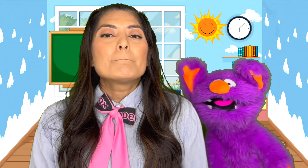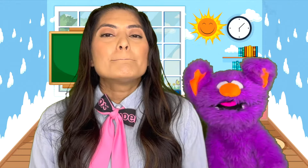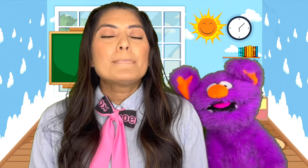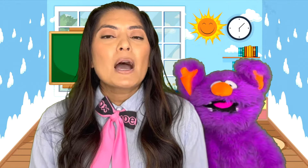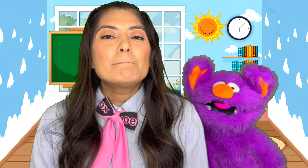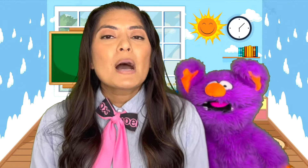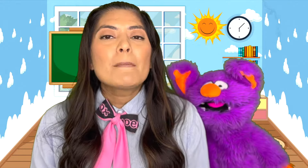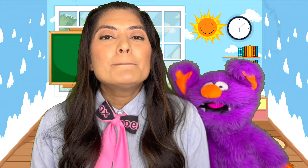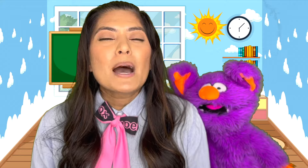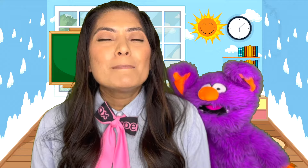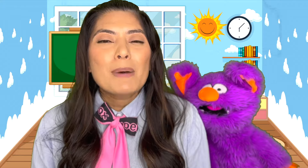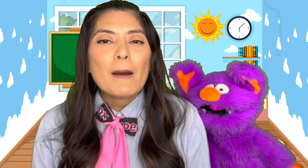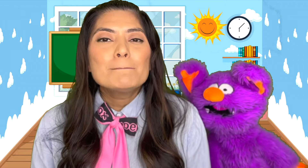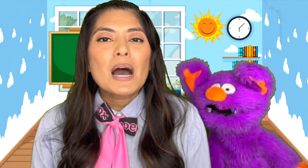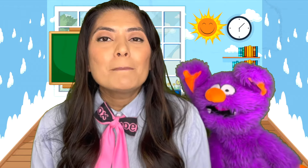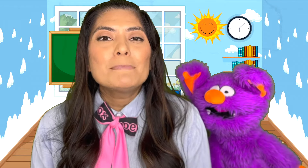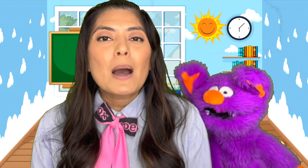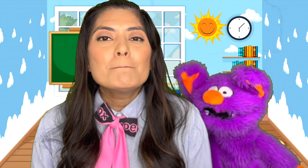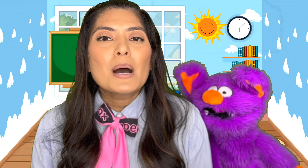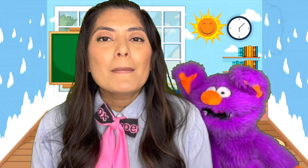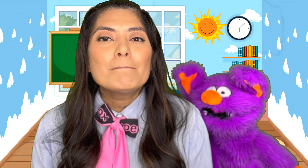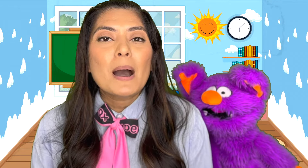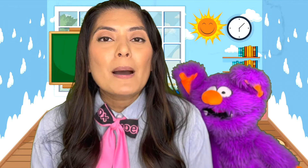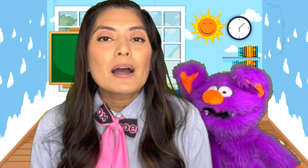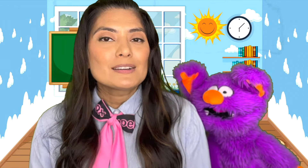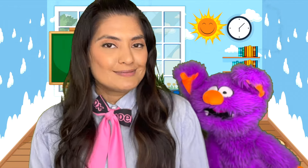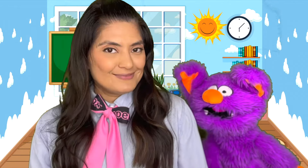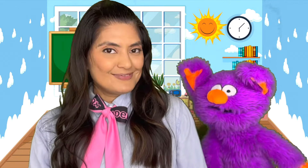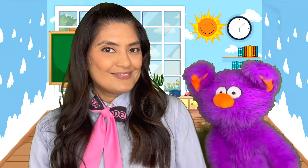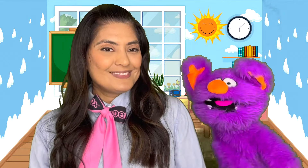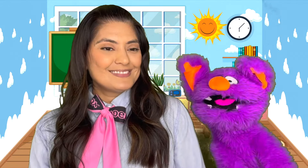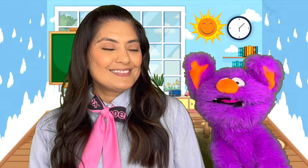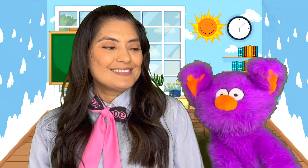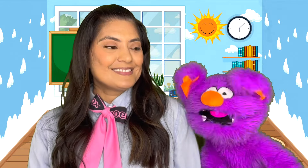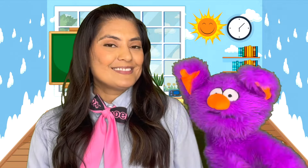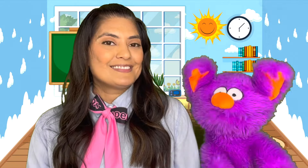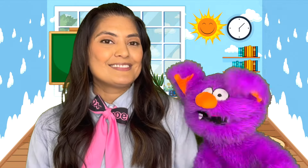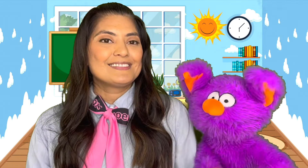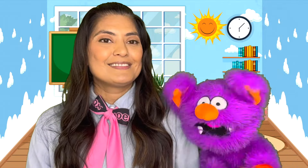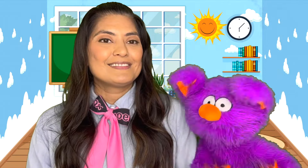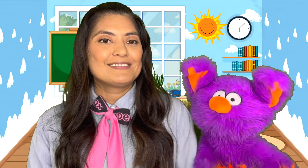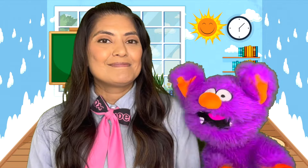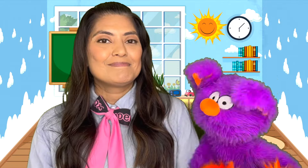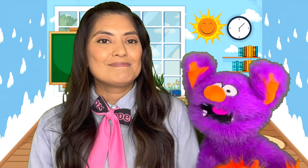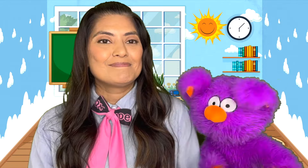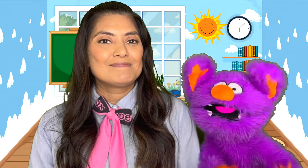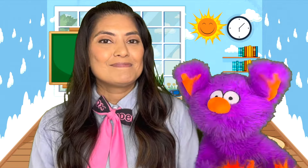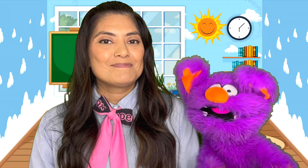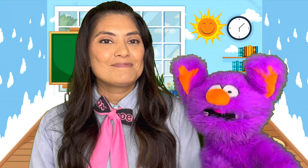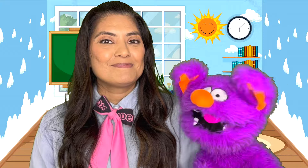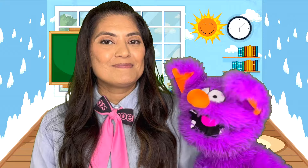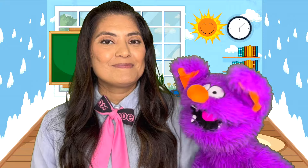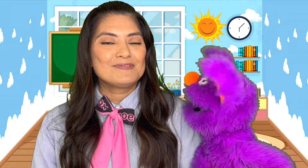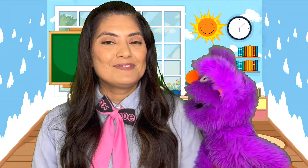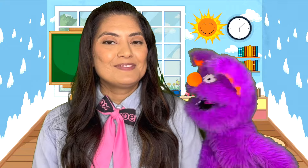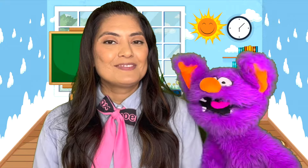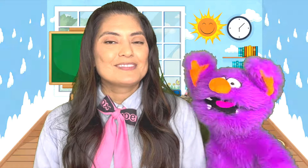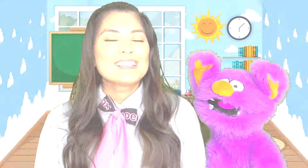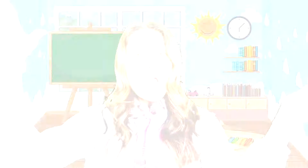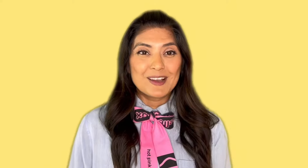Ba ba ba ba ba ba ba ba. Ba ba ba ba ba ba ba ba.